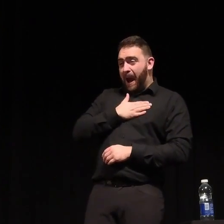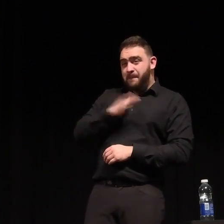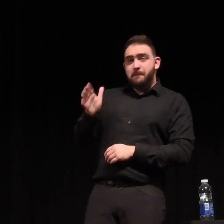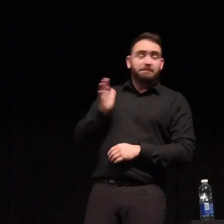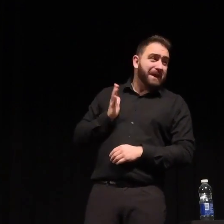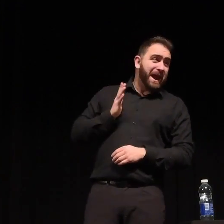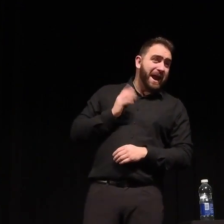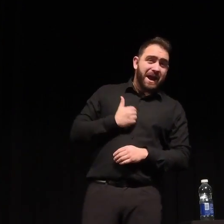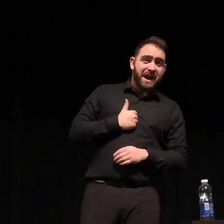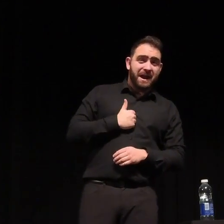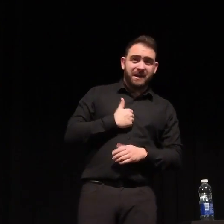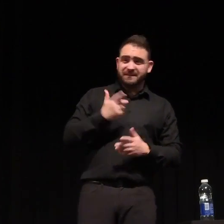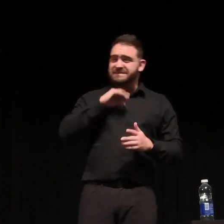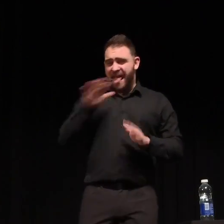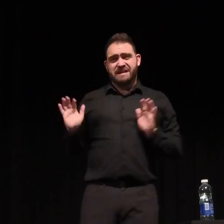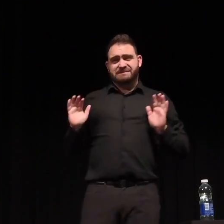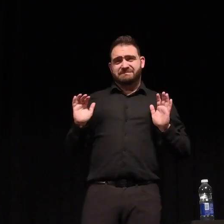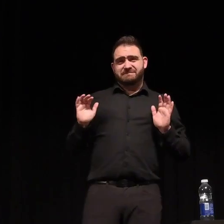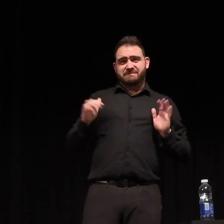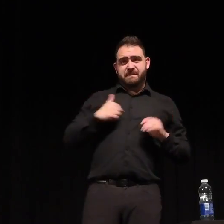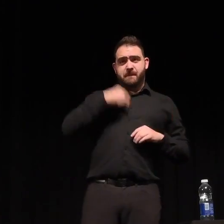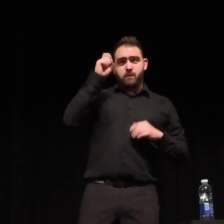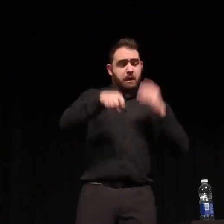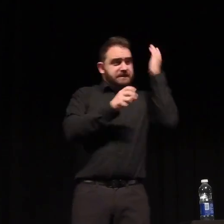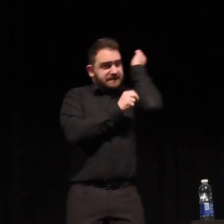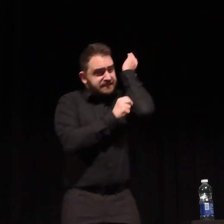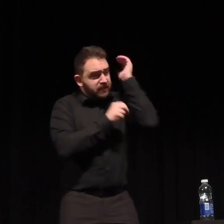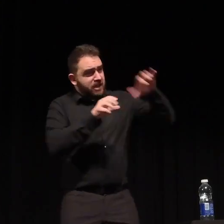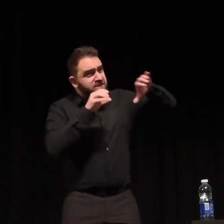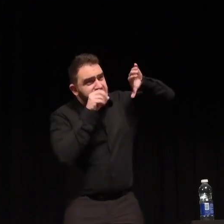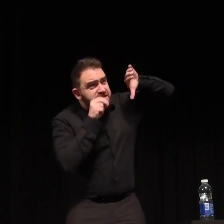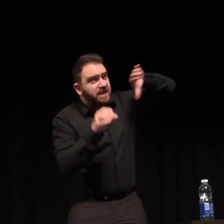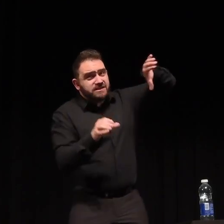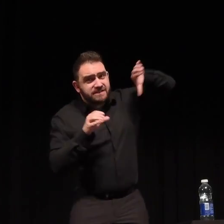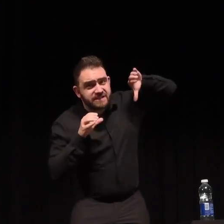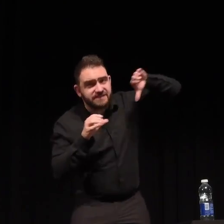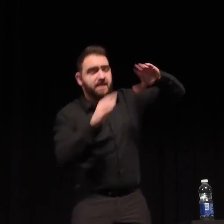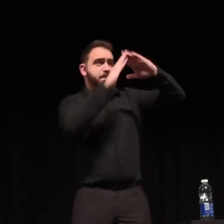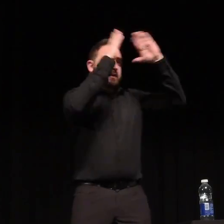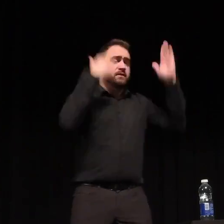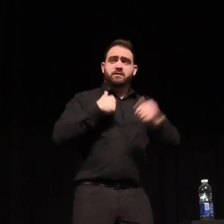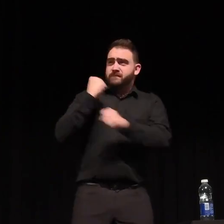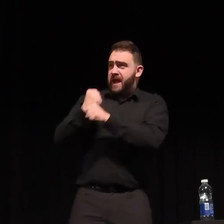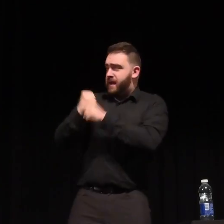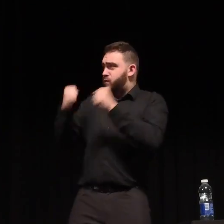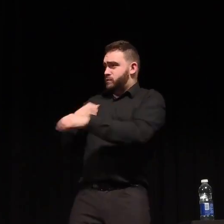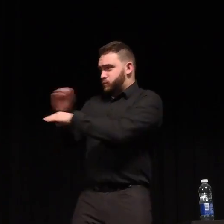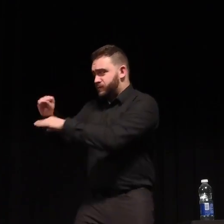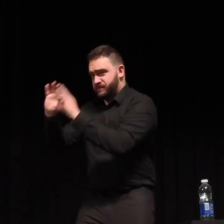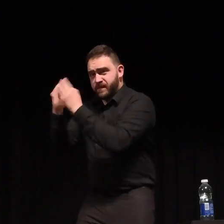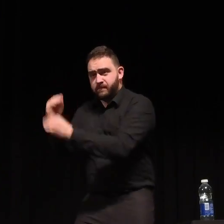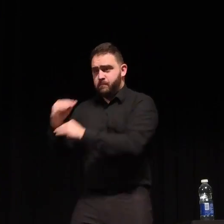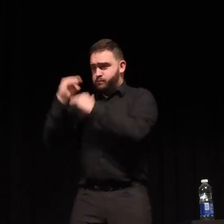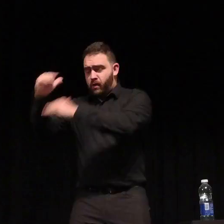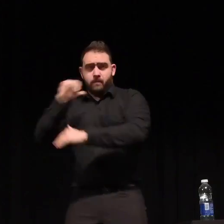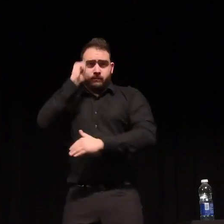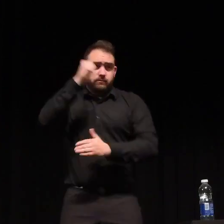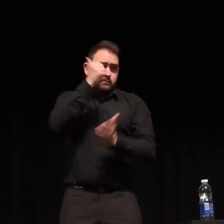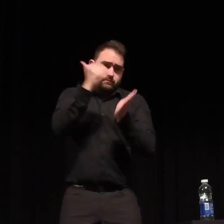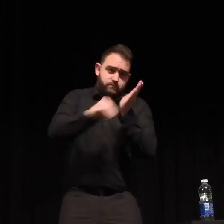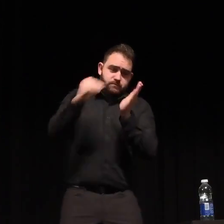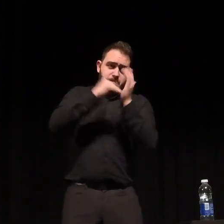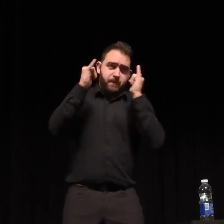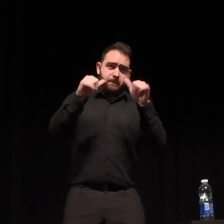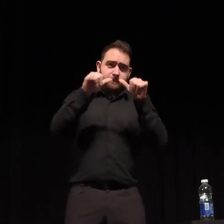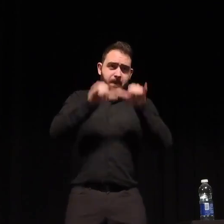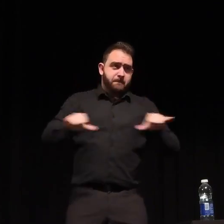peux pas. Il faut que je coupe des arbres, tire des arbres, bâtir des barrages, bâtir des maisons, nourrir ma famille, protéger ma famille, puis je recommence.